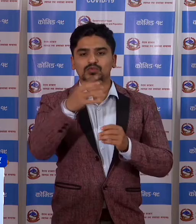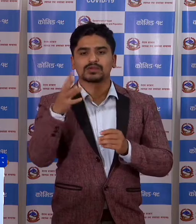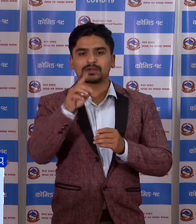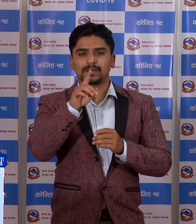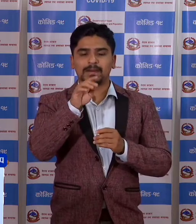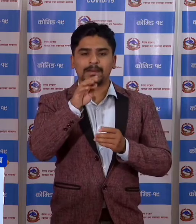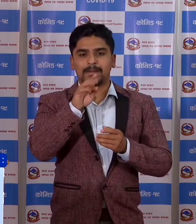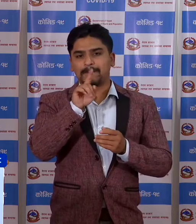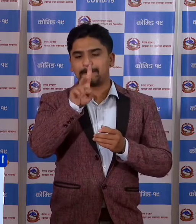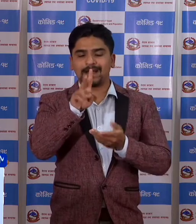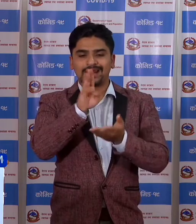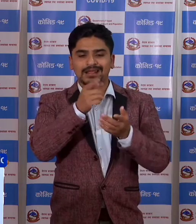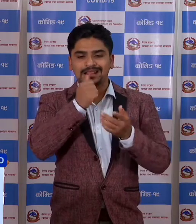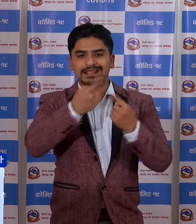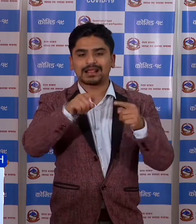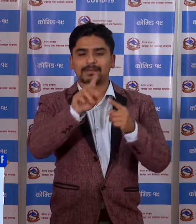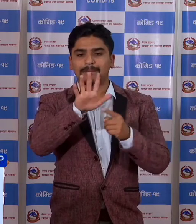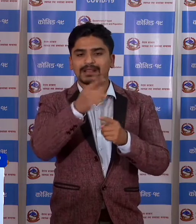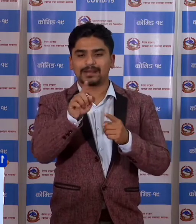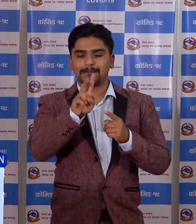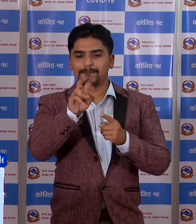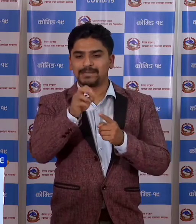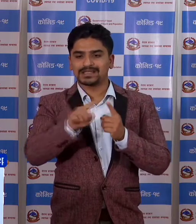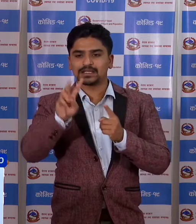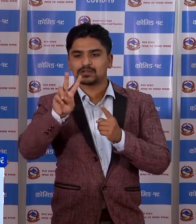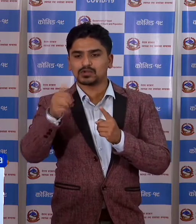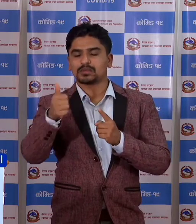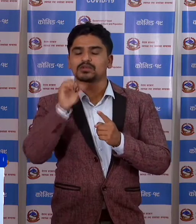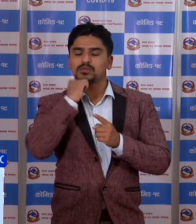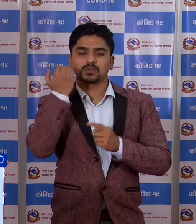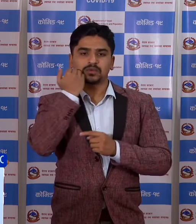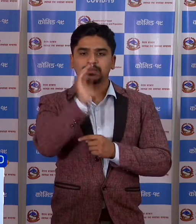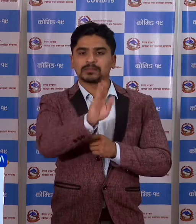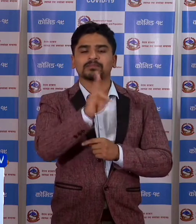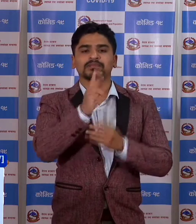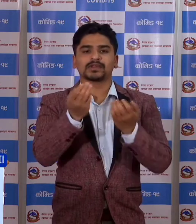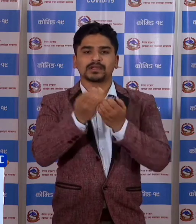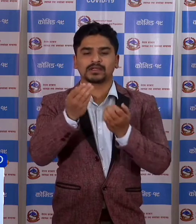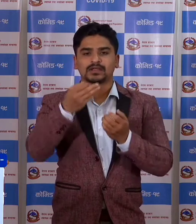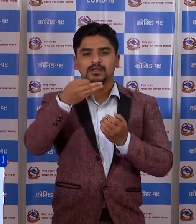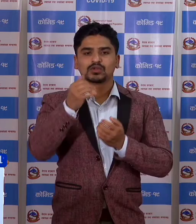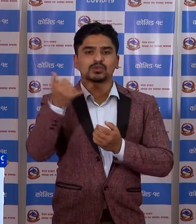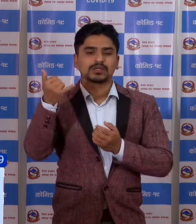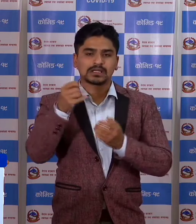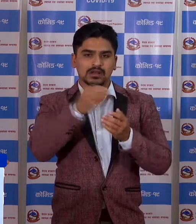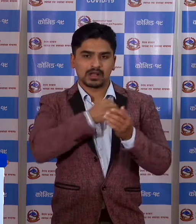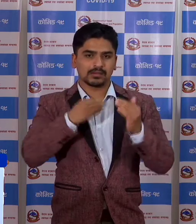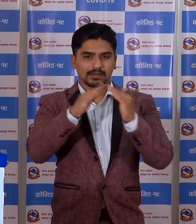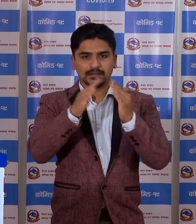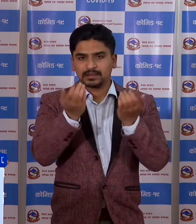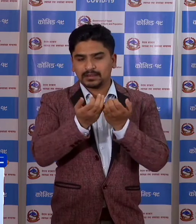सुर्खेतका बराहतालका 5 जना 20 देखि 26 वर्षीय पुरुष हुनुहुन्छ। त्यसै गरी धुलीखेल अस्पतालमा